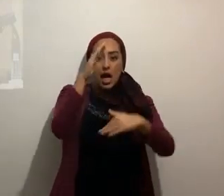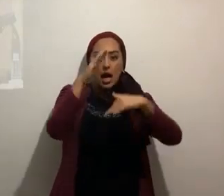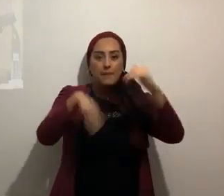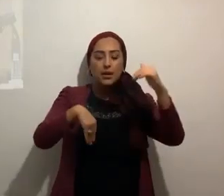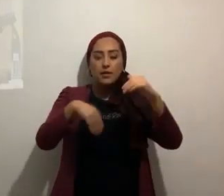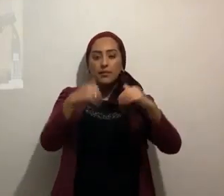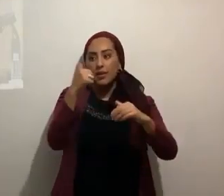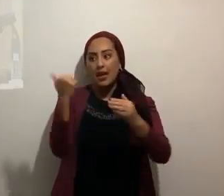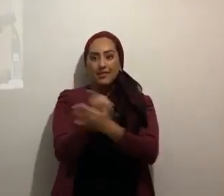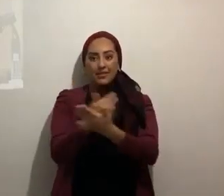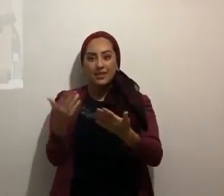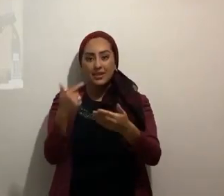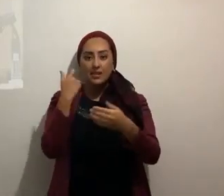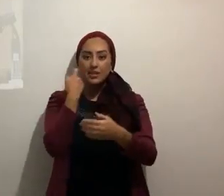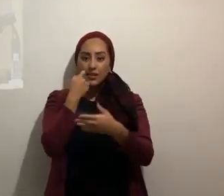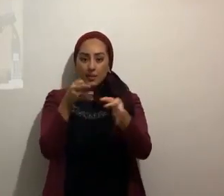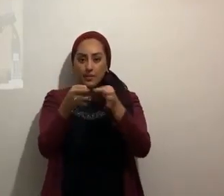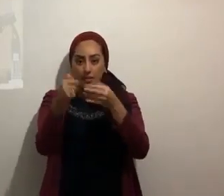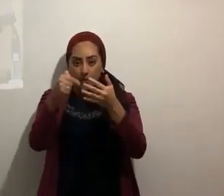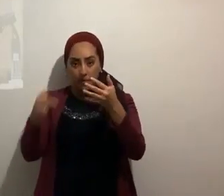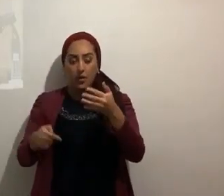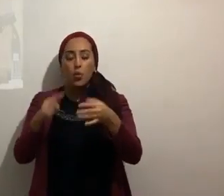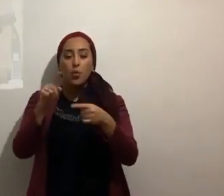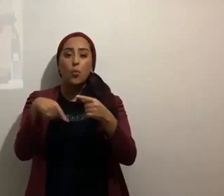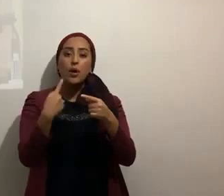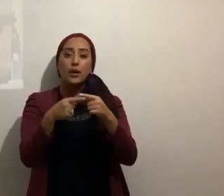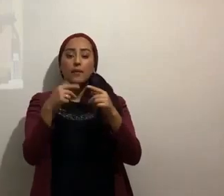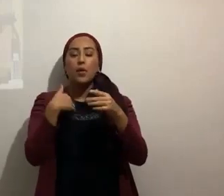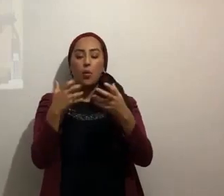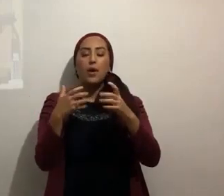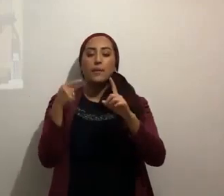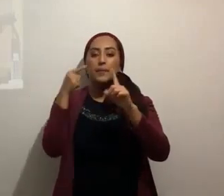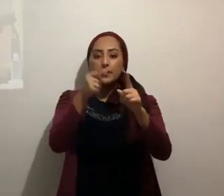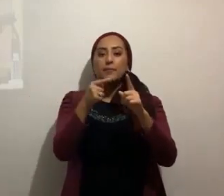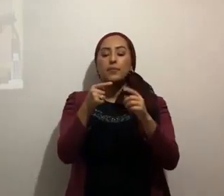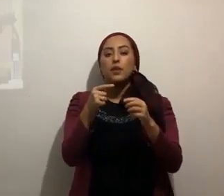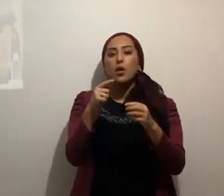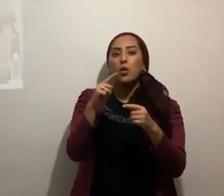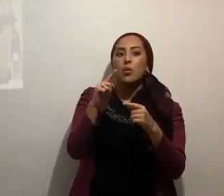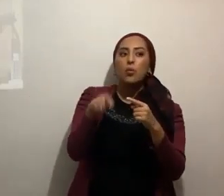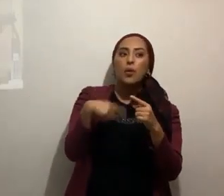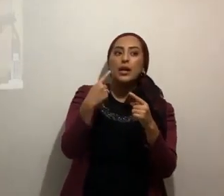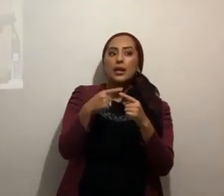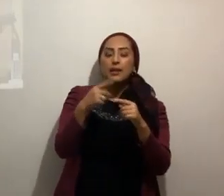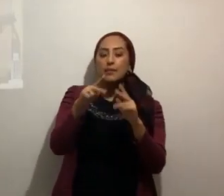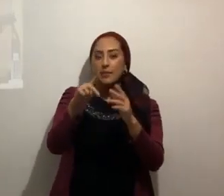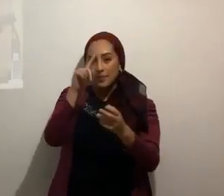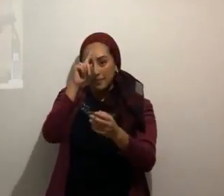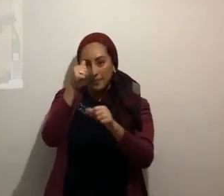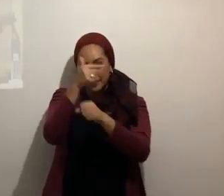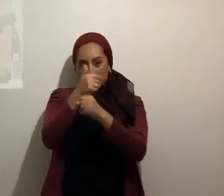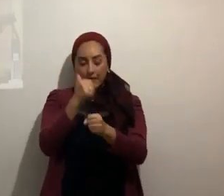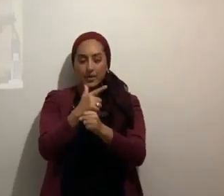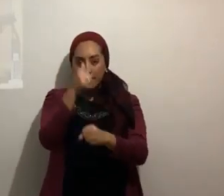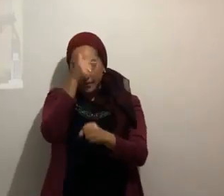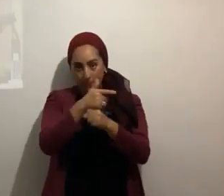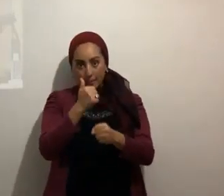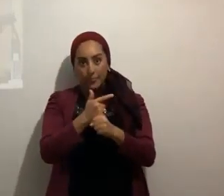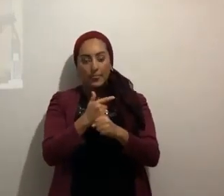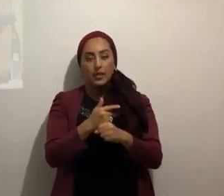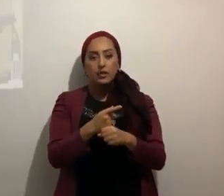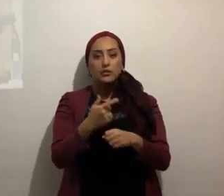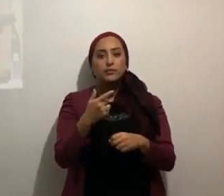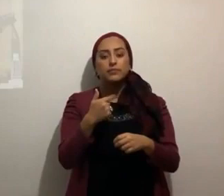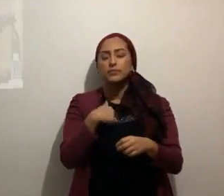esto. Entonces es cuando la persona, y es a lo que quería llegar, los mesiánicos de gozo y paz.